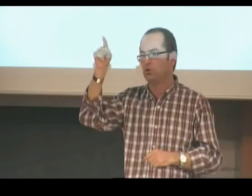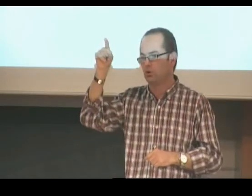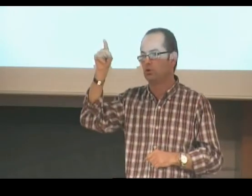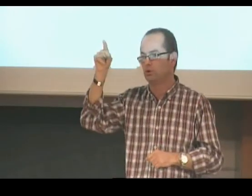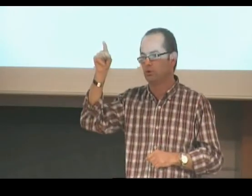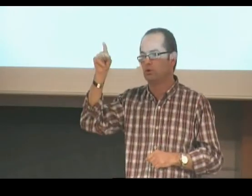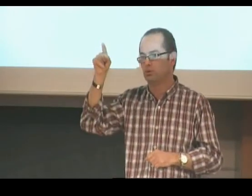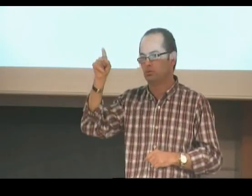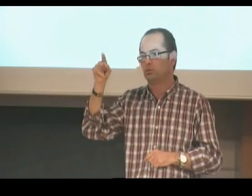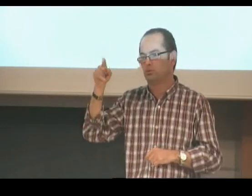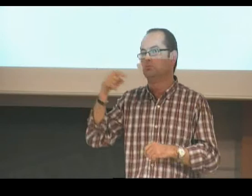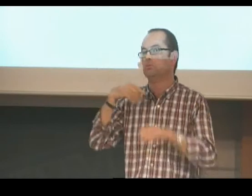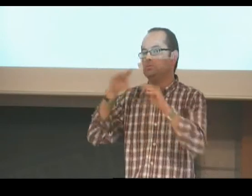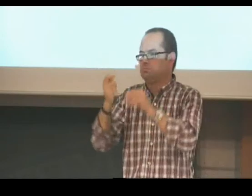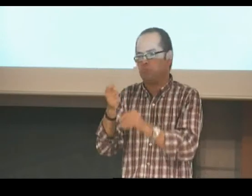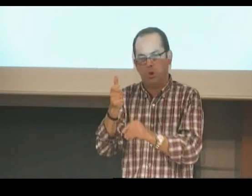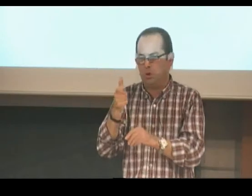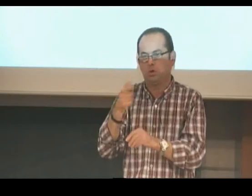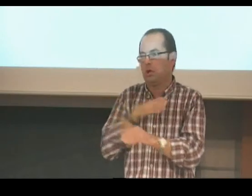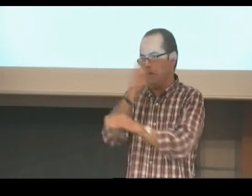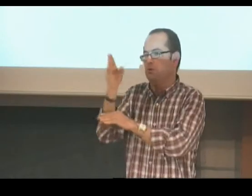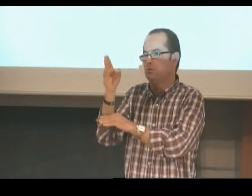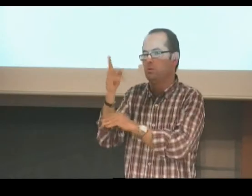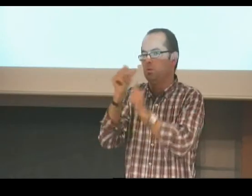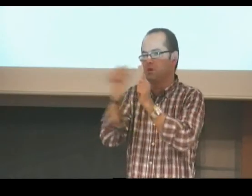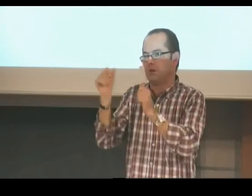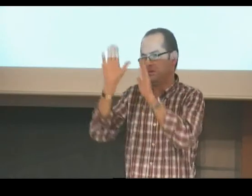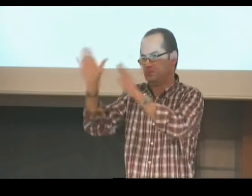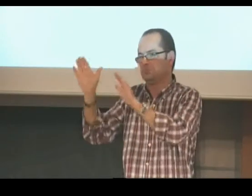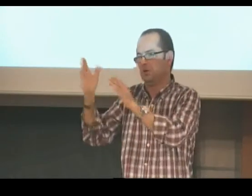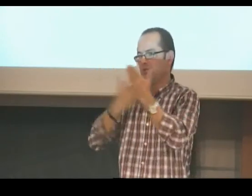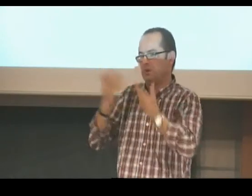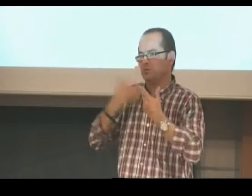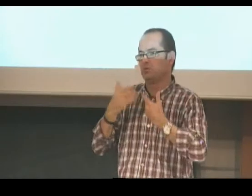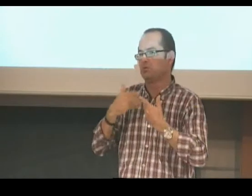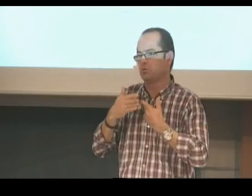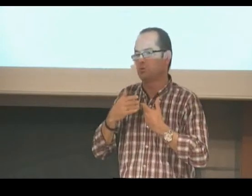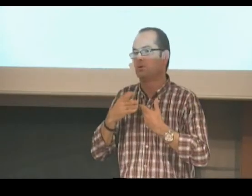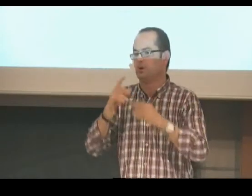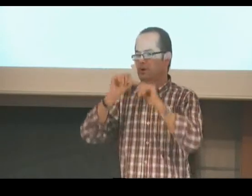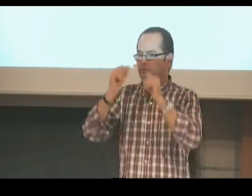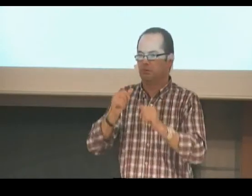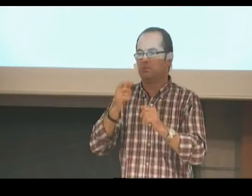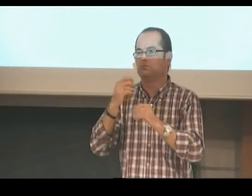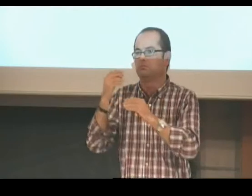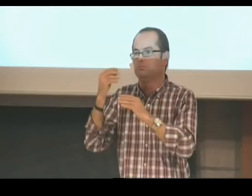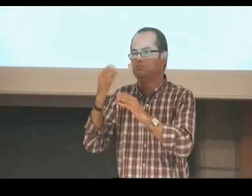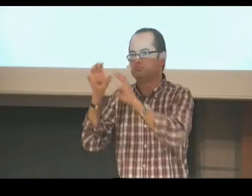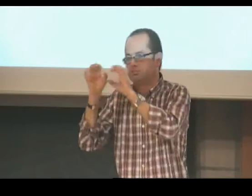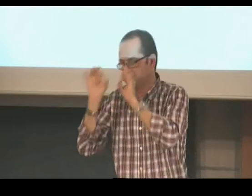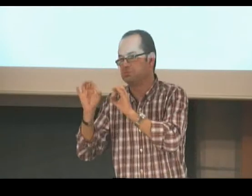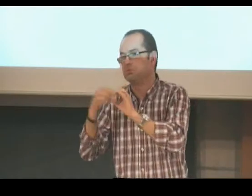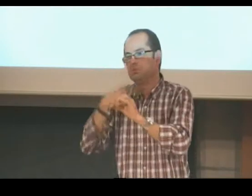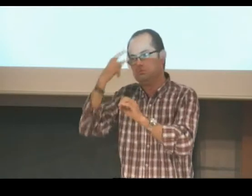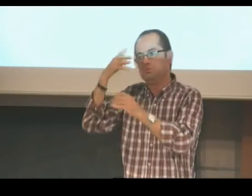L'ILEX és d'Hamburg i l'hem utilitzat poc. Vam estar una setmana a Hamburg i vam